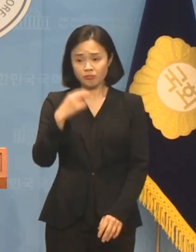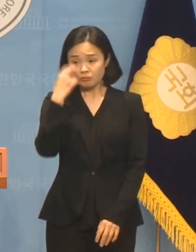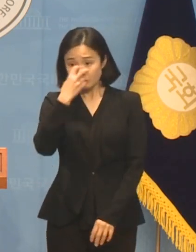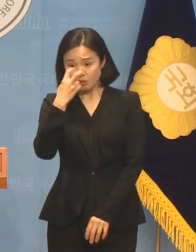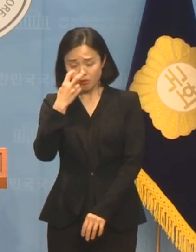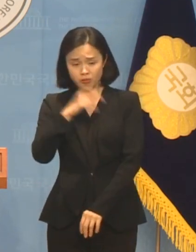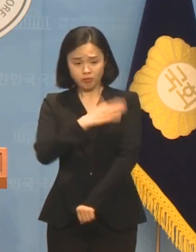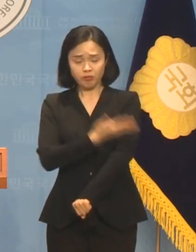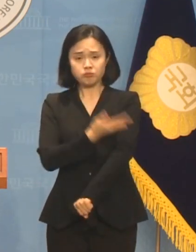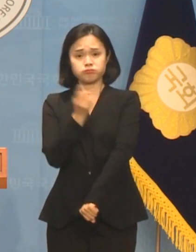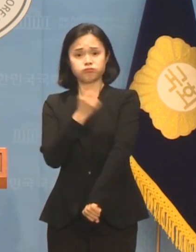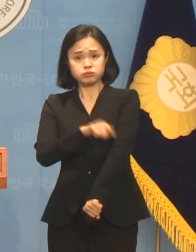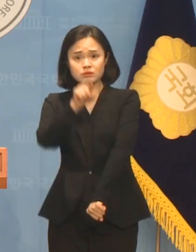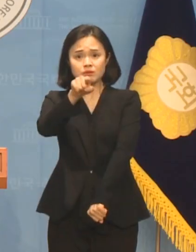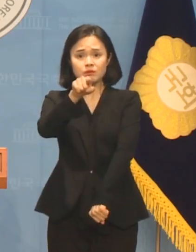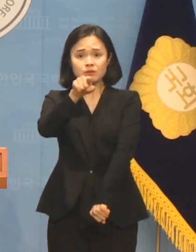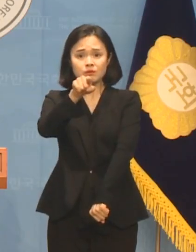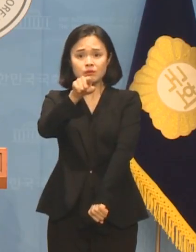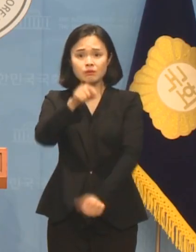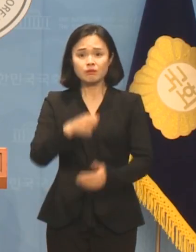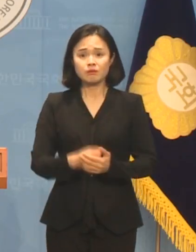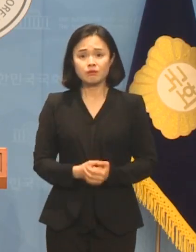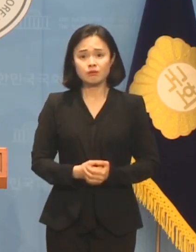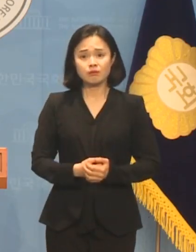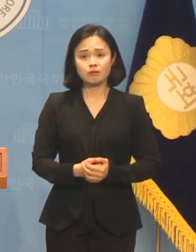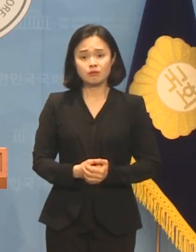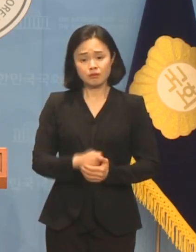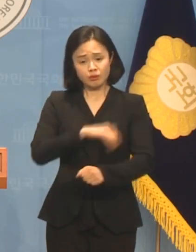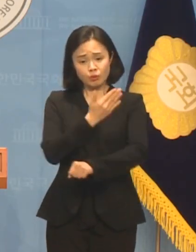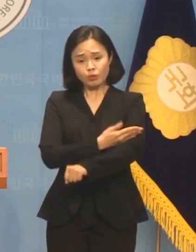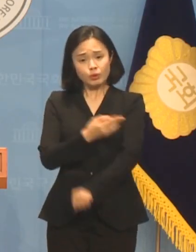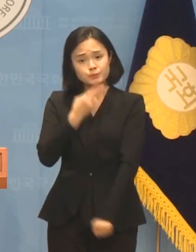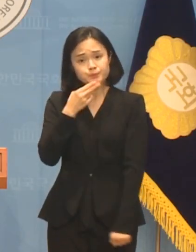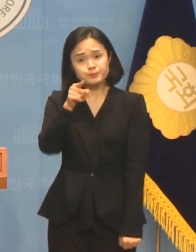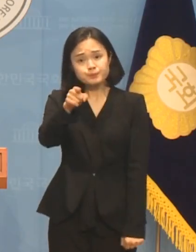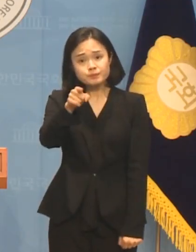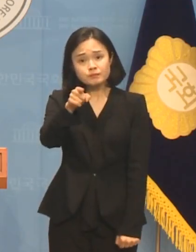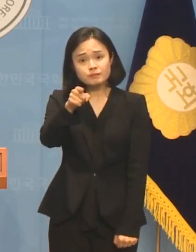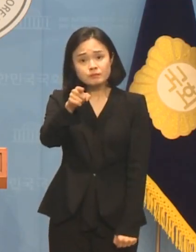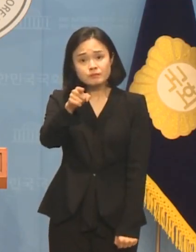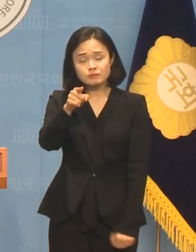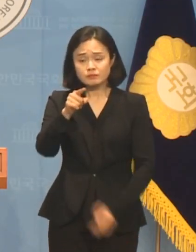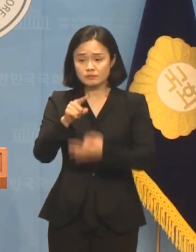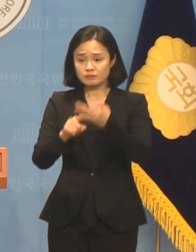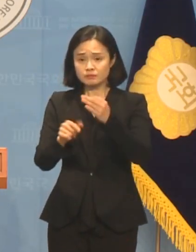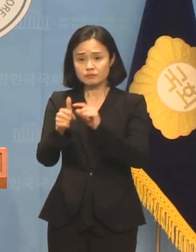문제를 키우지 마시고 신속히 권한 없는 사건에서 손을 떼십시오.